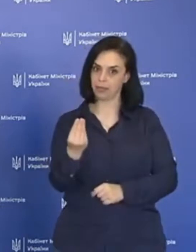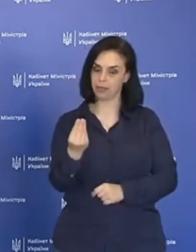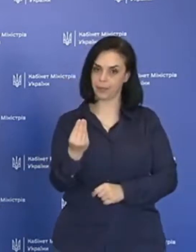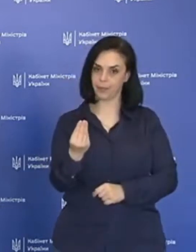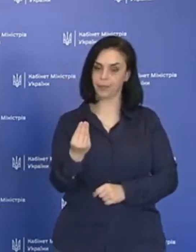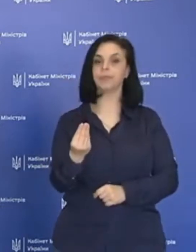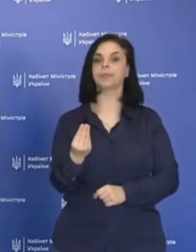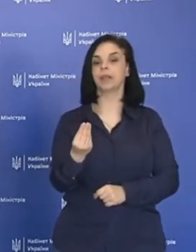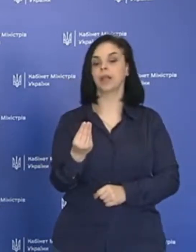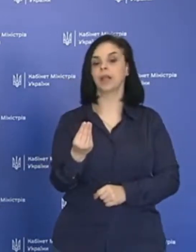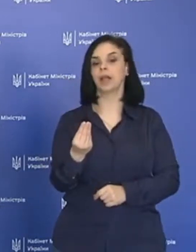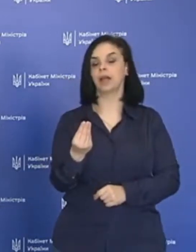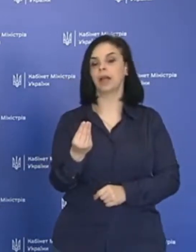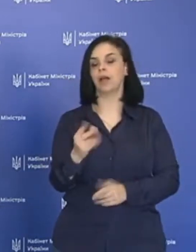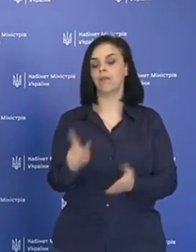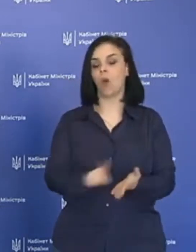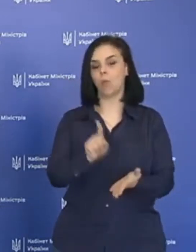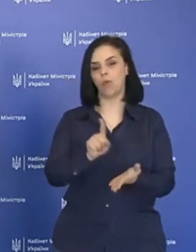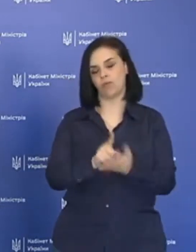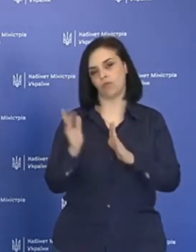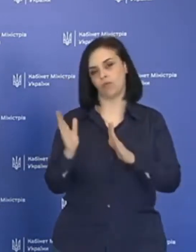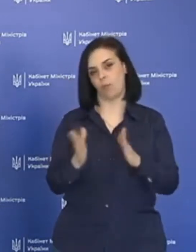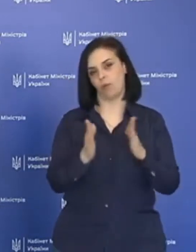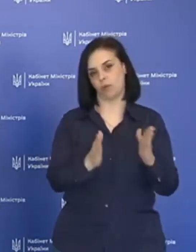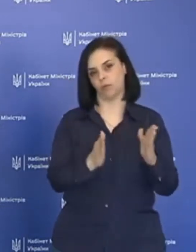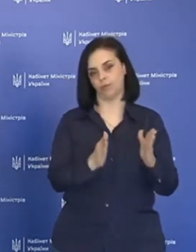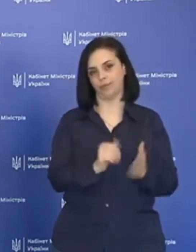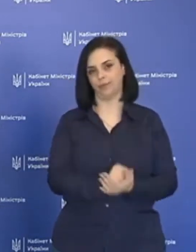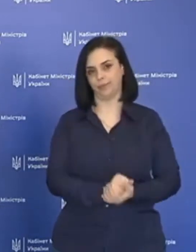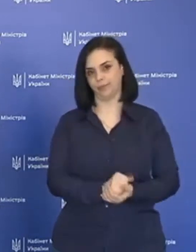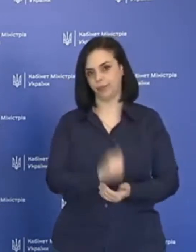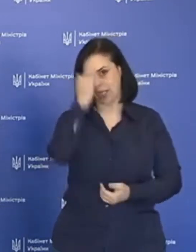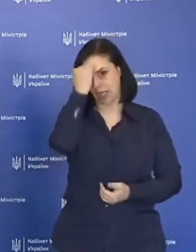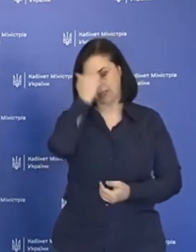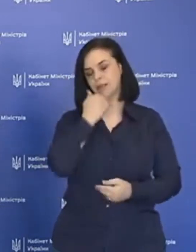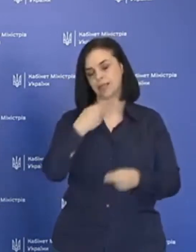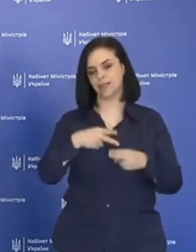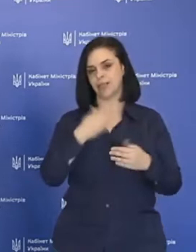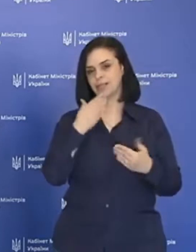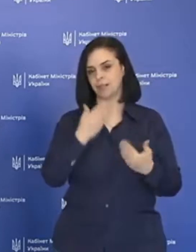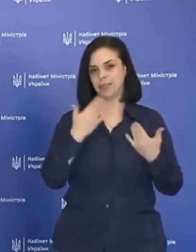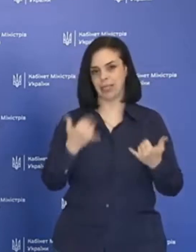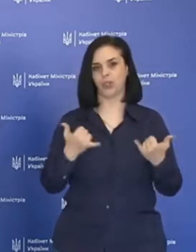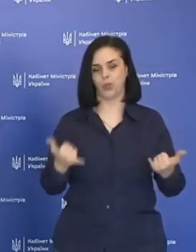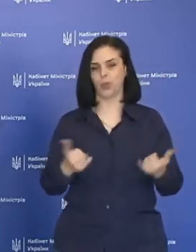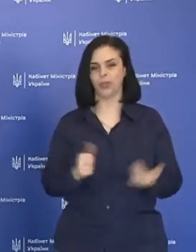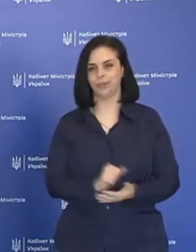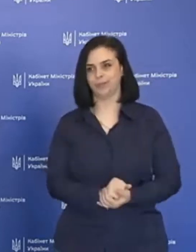5 днів в обов'язковому порядку. Дякуємо, це всі запитання.